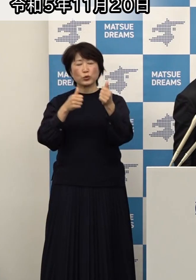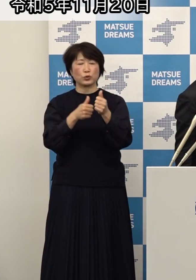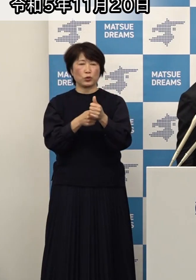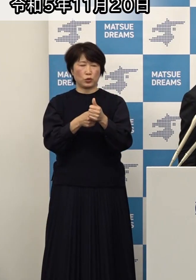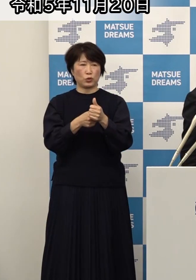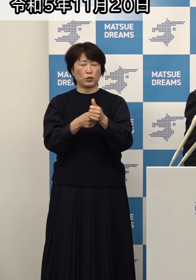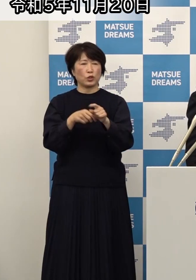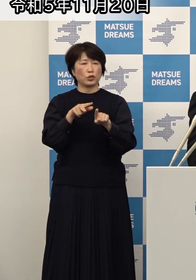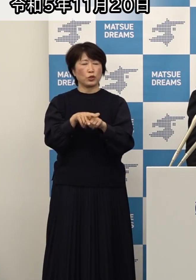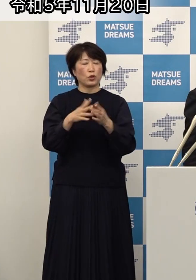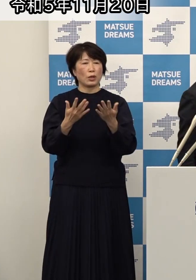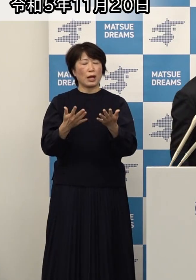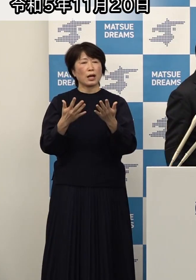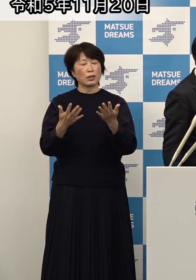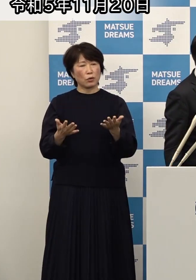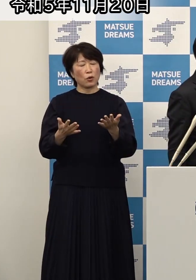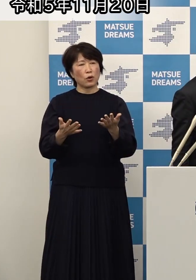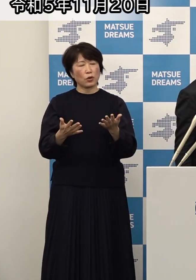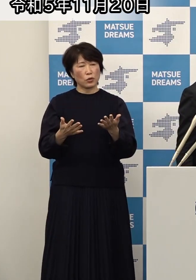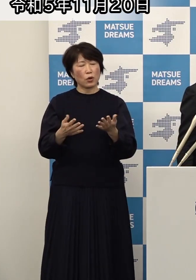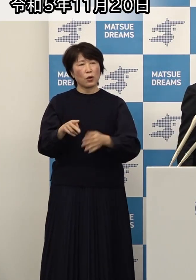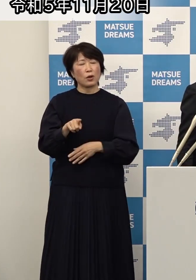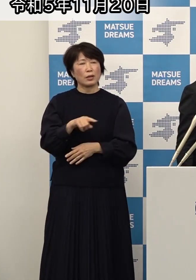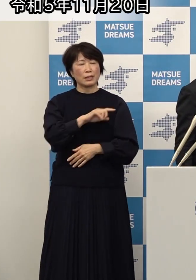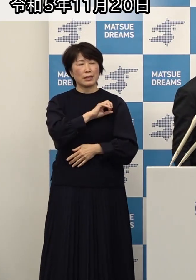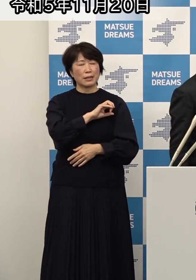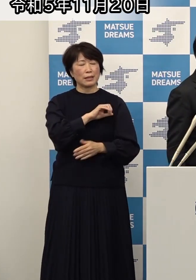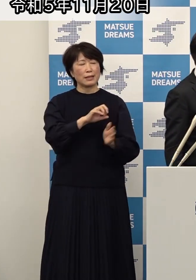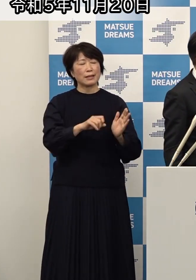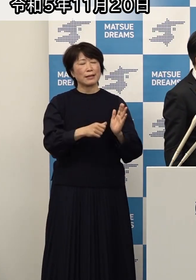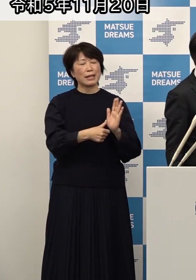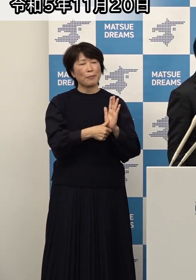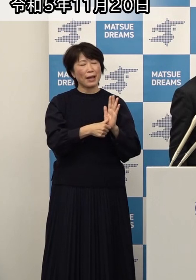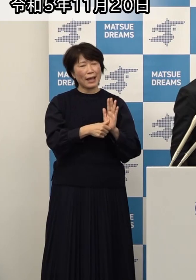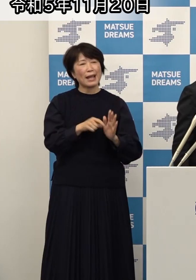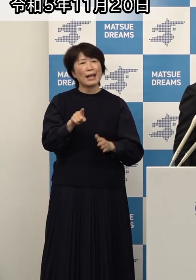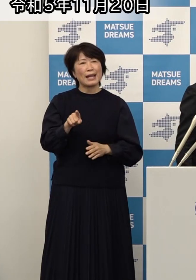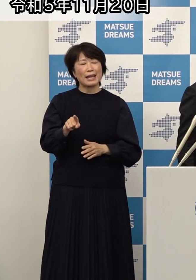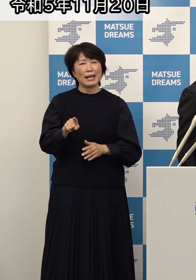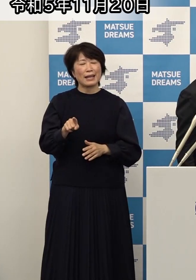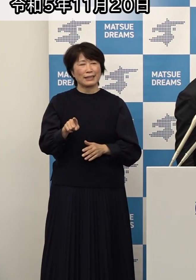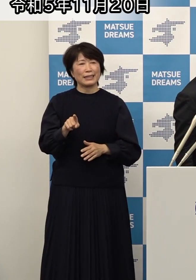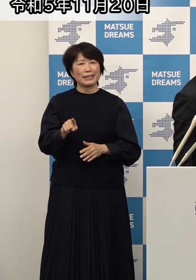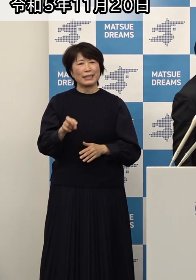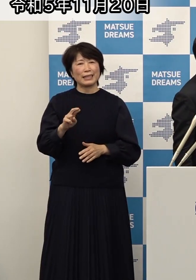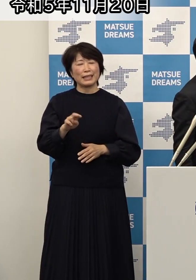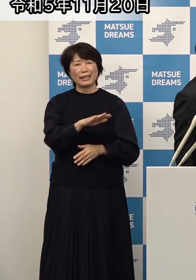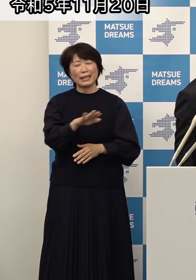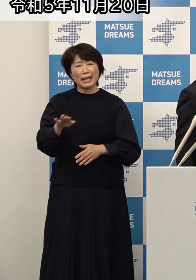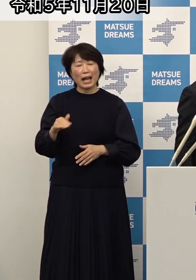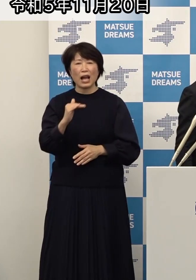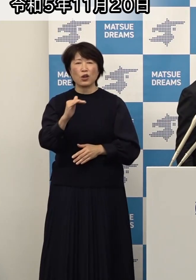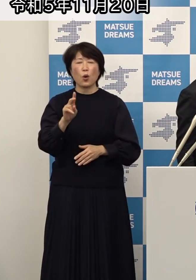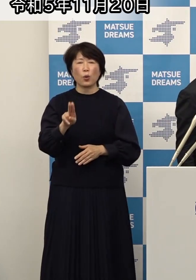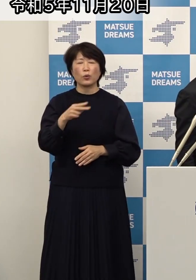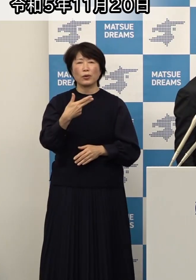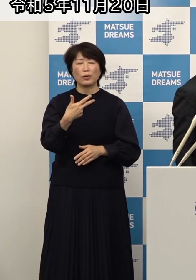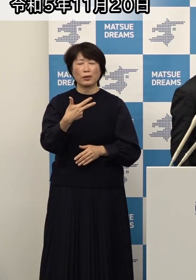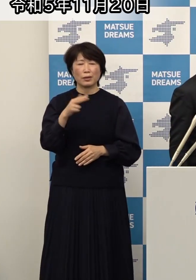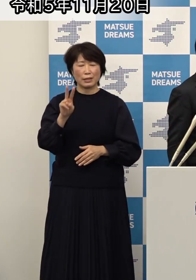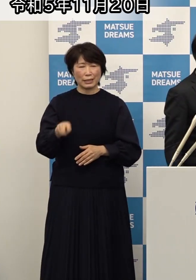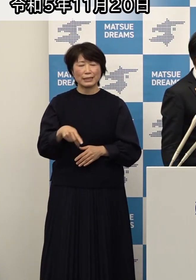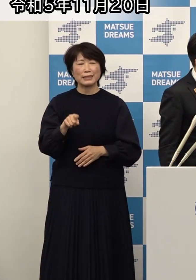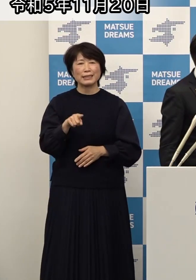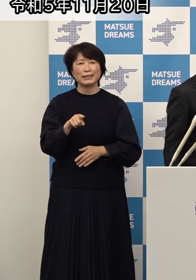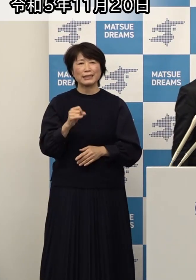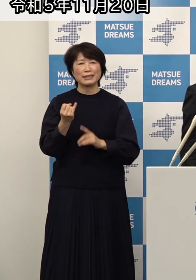郷優奈さんの作品でございます。こちらを視聴賞とさせていただいております。これが10キロの袋になります